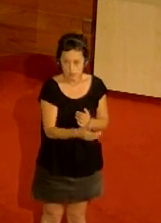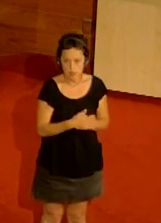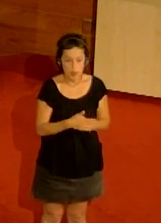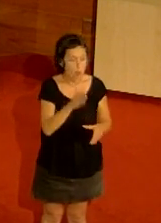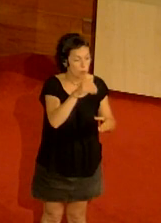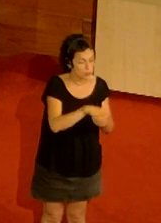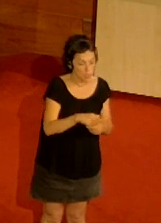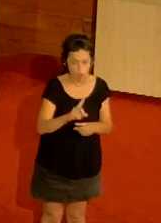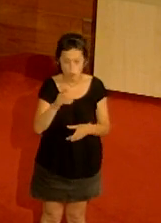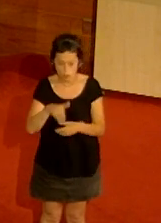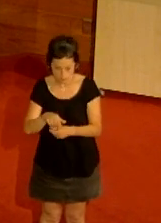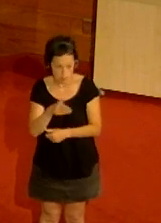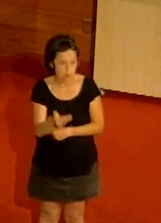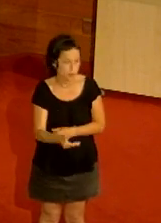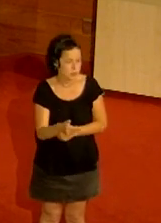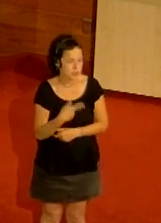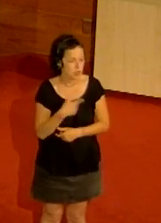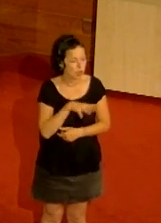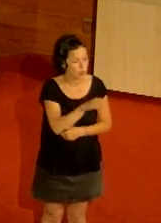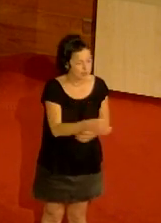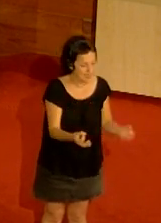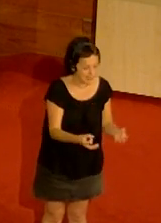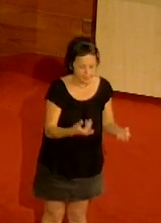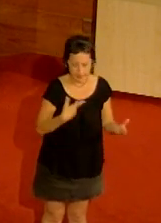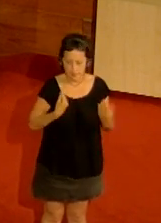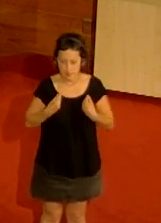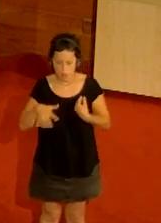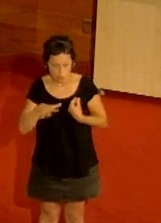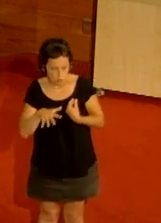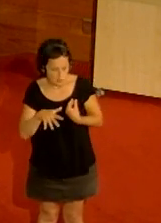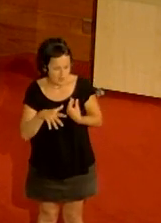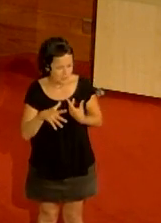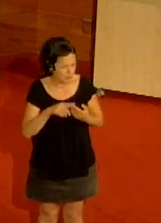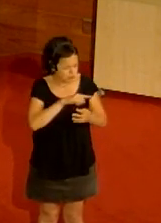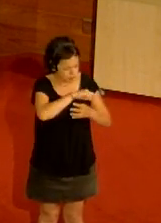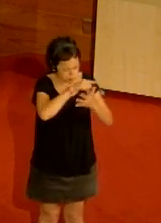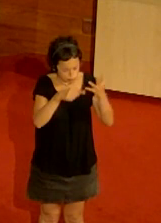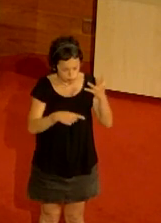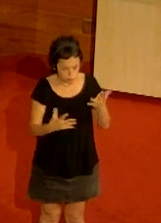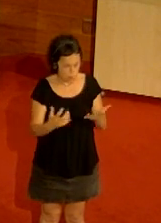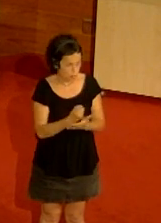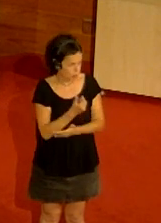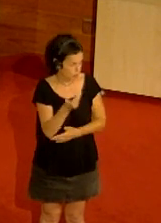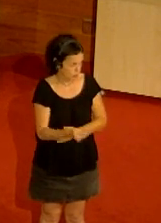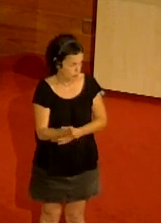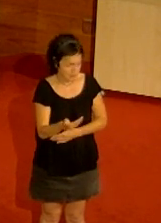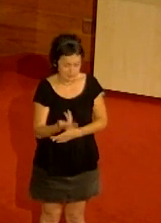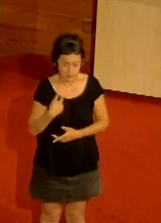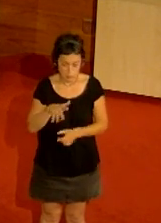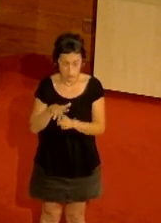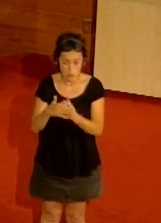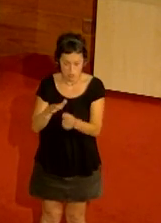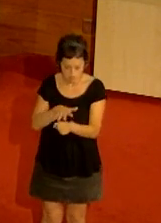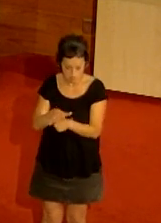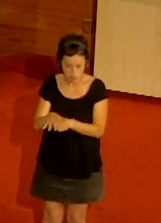votar, es importante dónde compro, cómo vivo, cómo me implico, ¿no? Y esto repercute también en lo que está pasando, ¿no? Entonces, creo que es